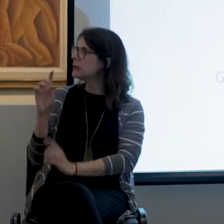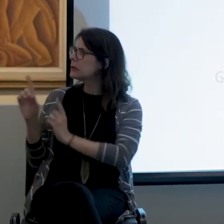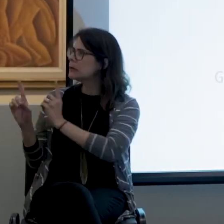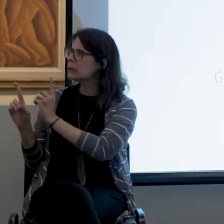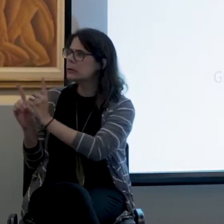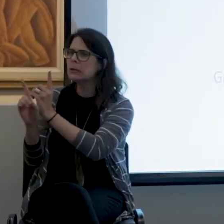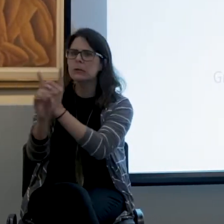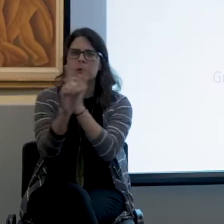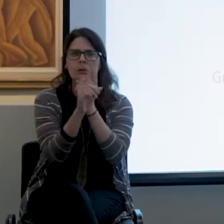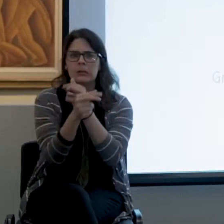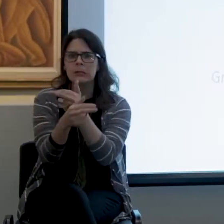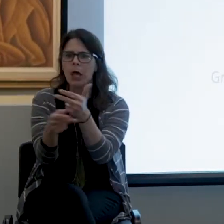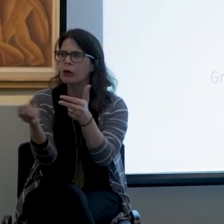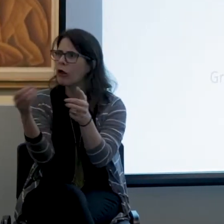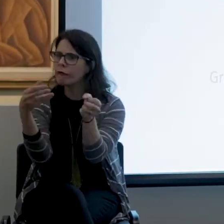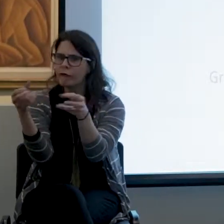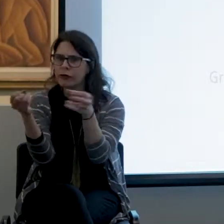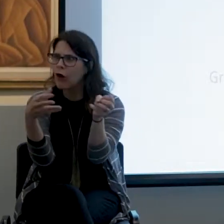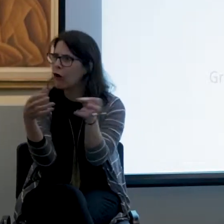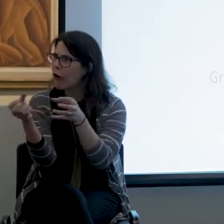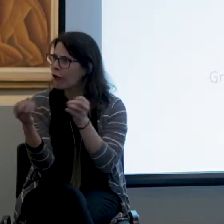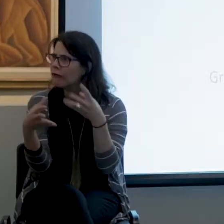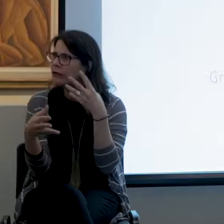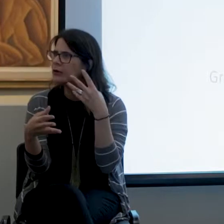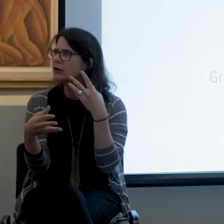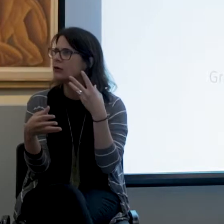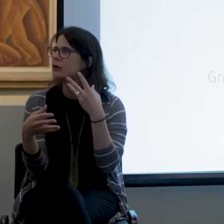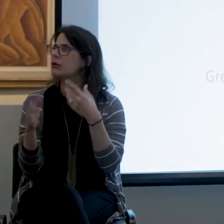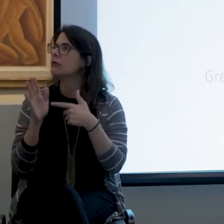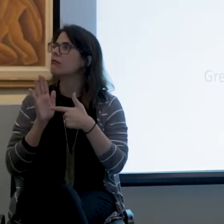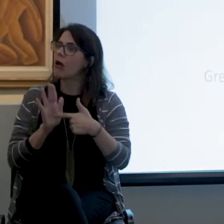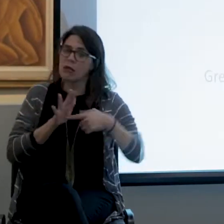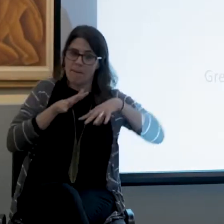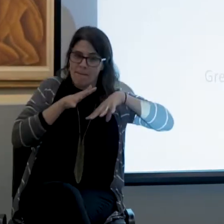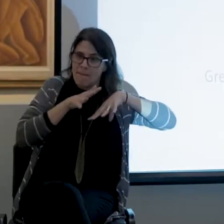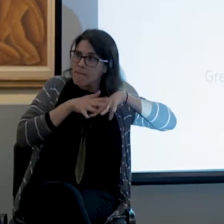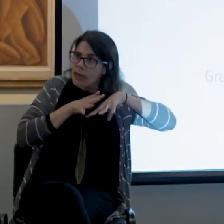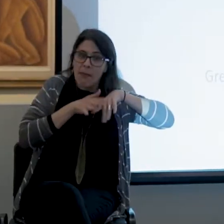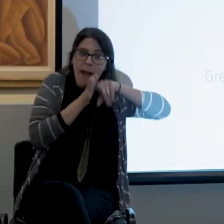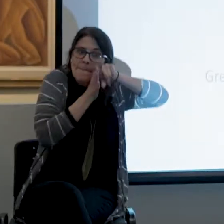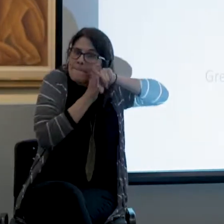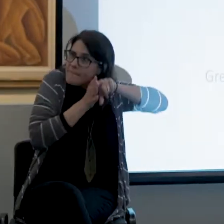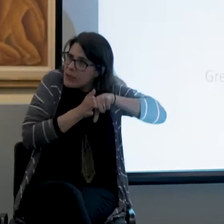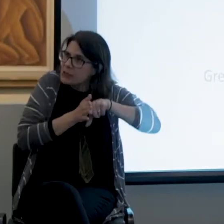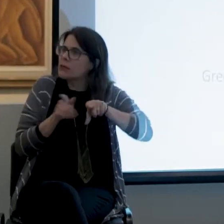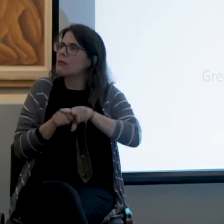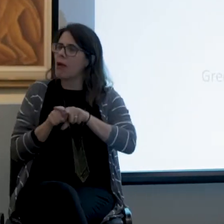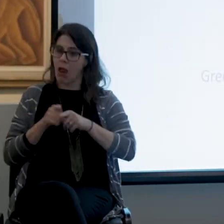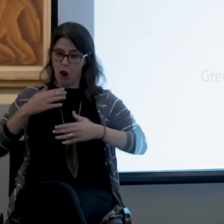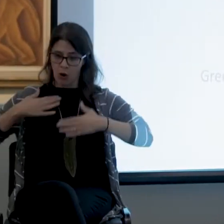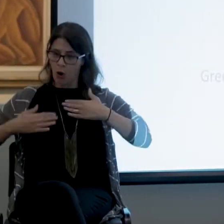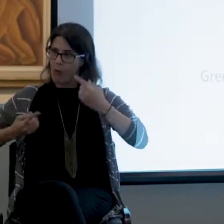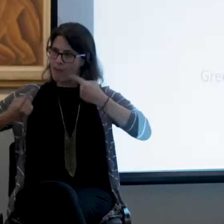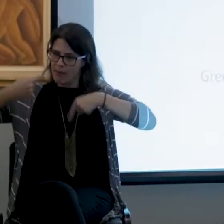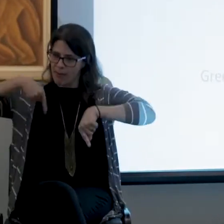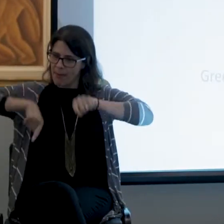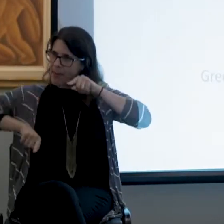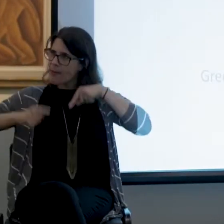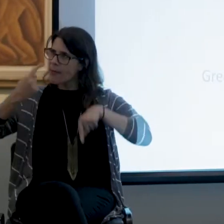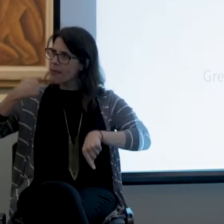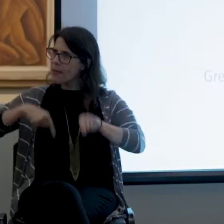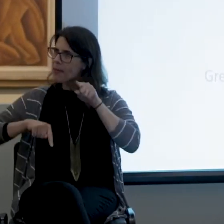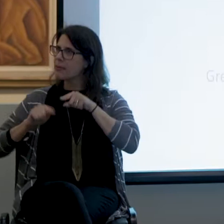novidades por sobre as aparências, seja na matemática, seja na anatomia, seja